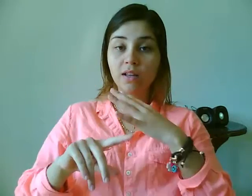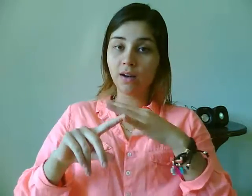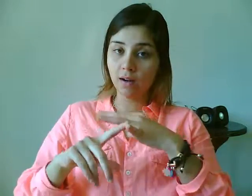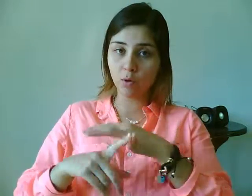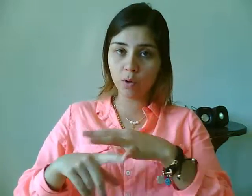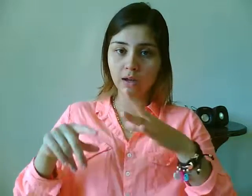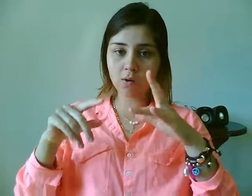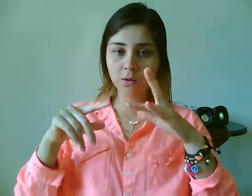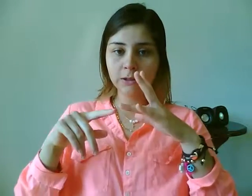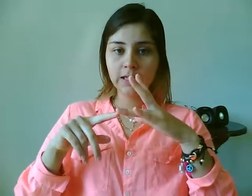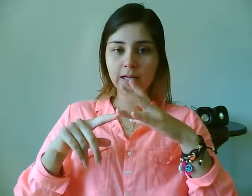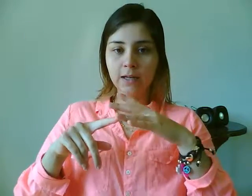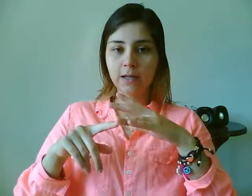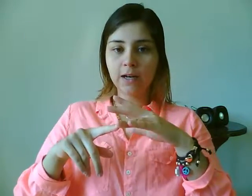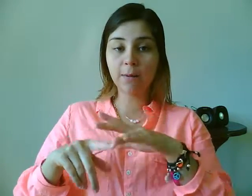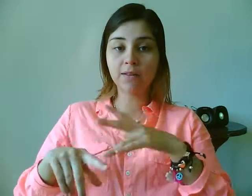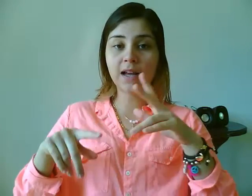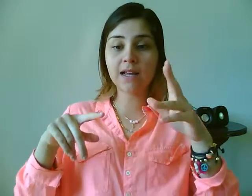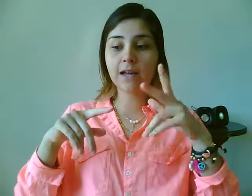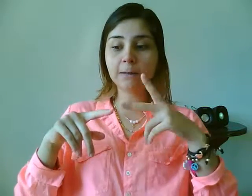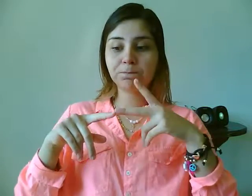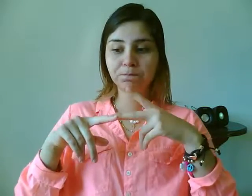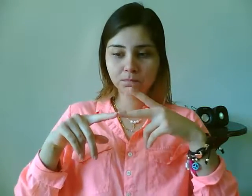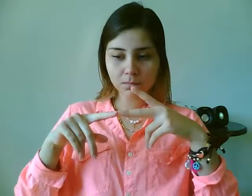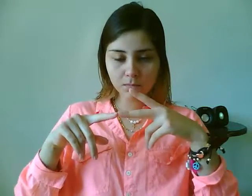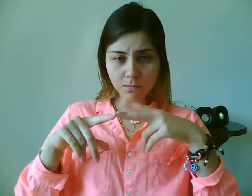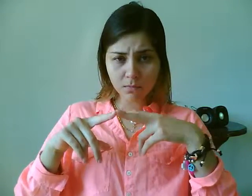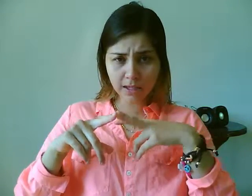reglas del juego, la pantalla,